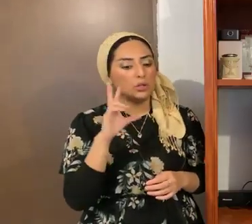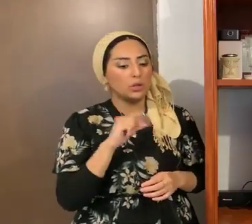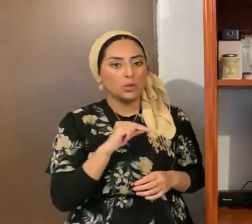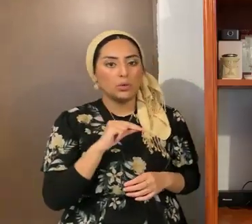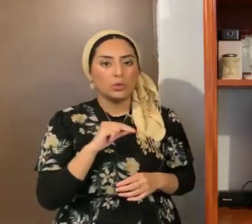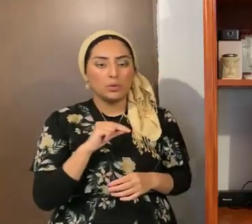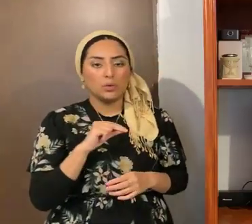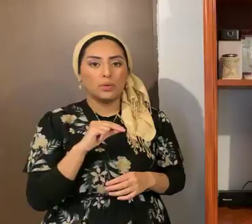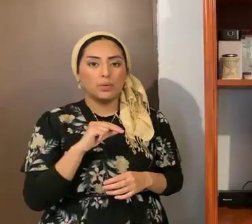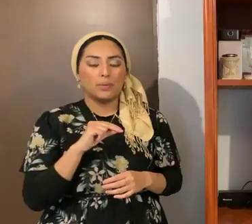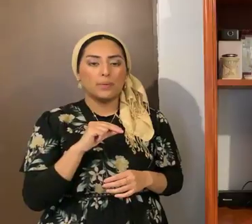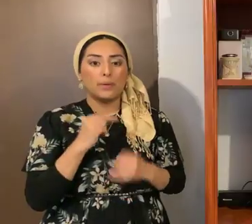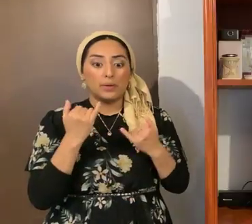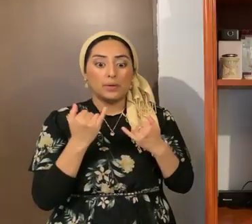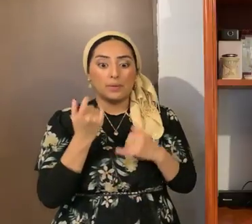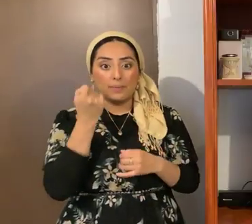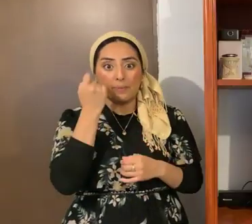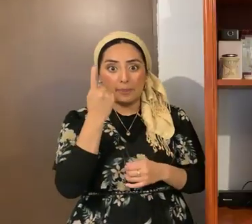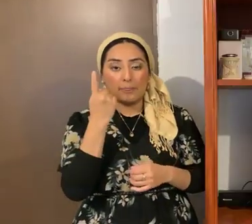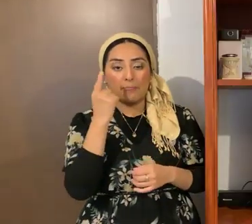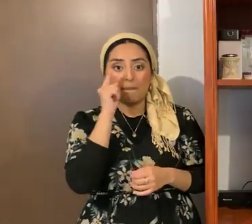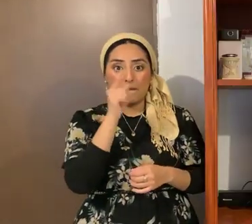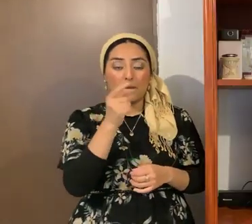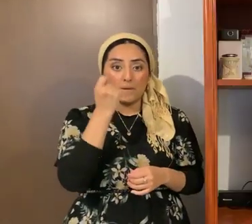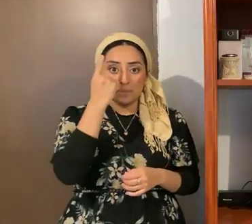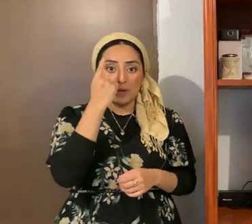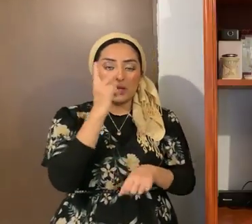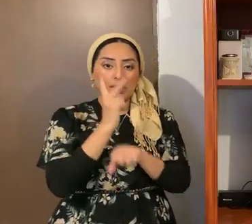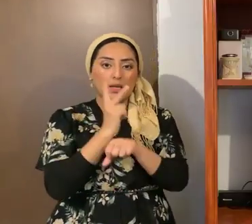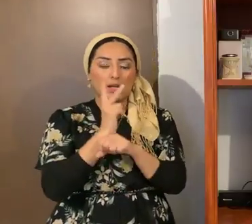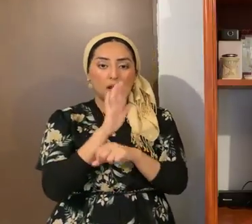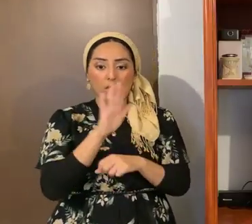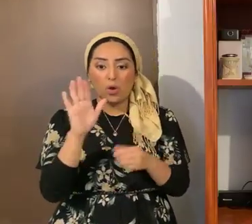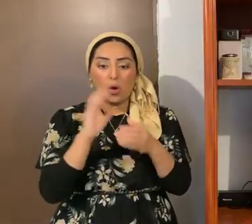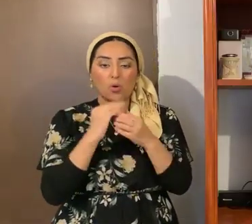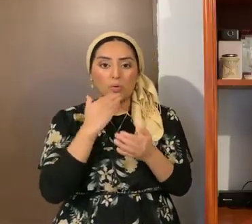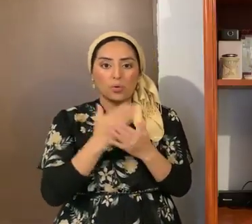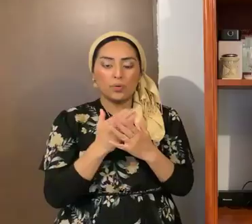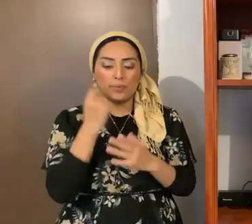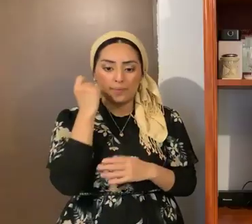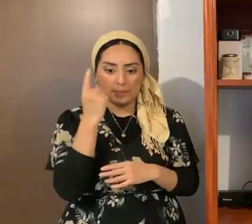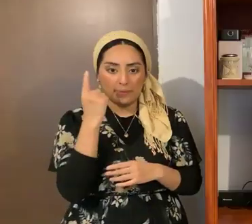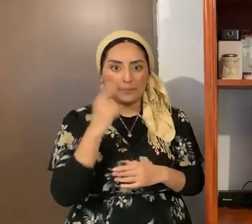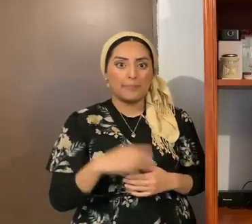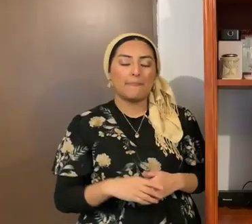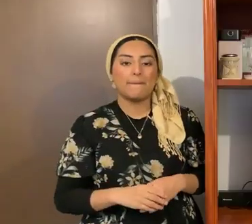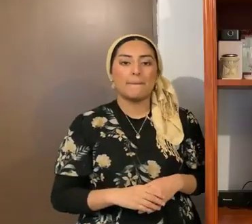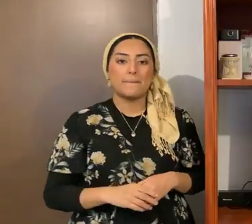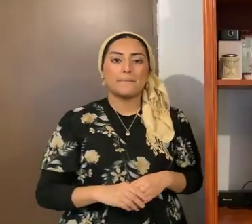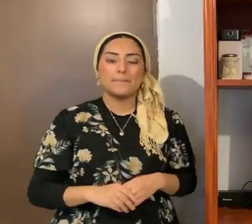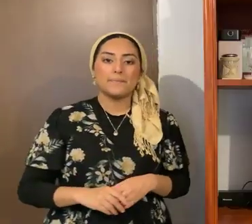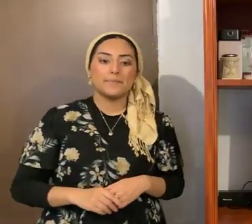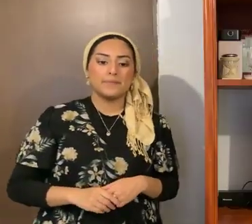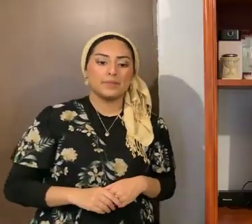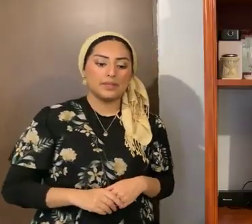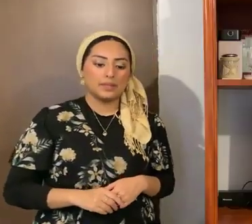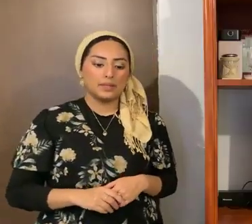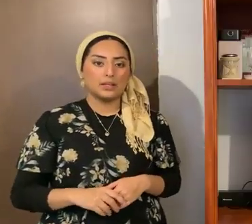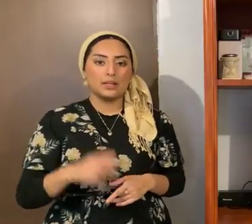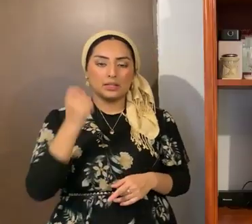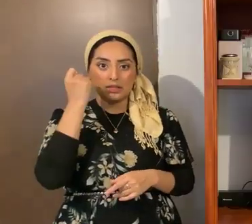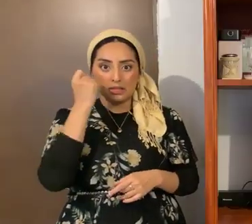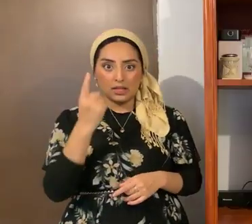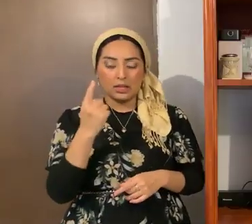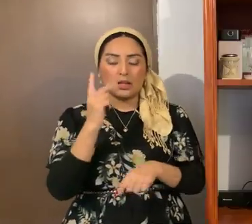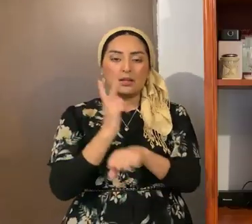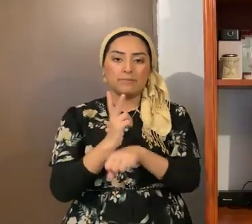el simple hecho, ahorita vamos a entender esto y entiéndolo bien, Quejilá, por tu bien. Aleluya. Igual allá, entiéndalo